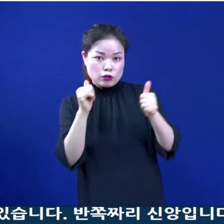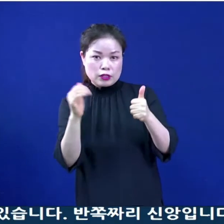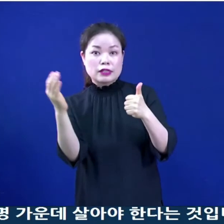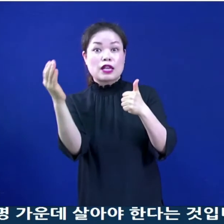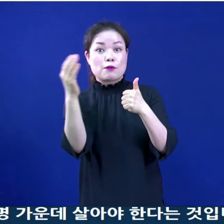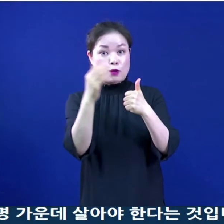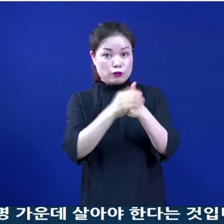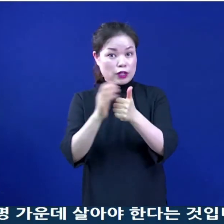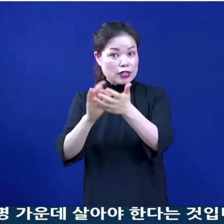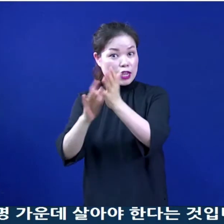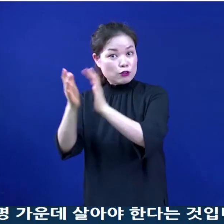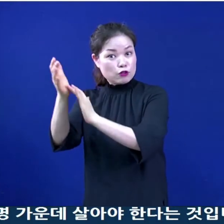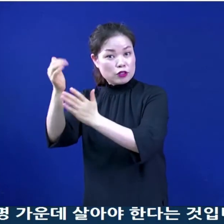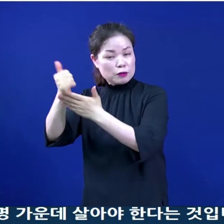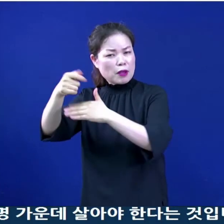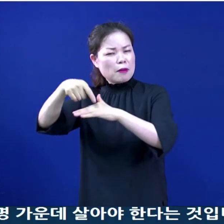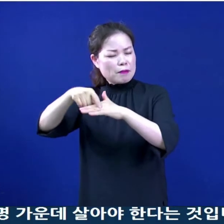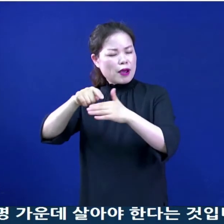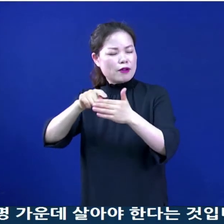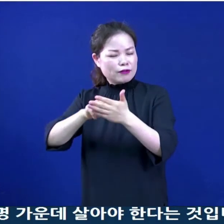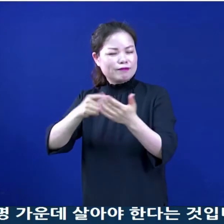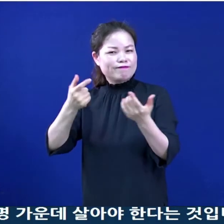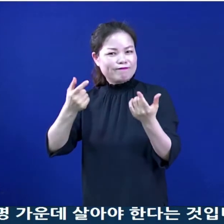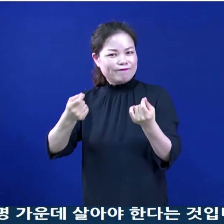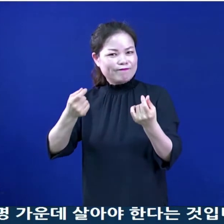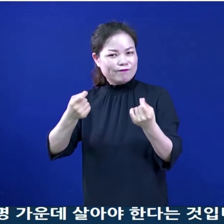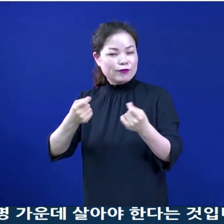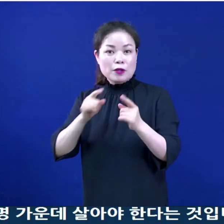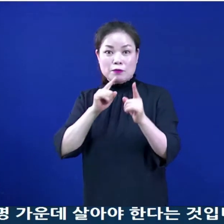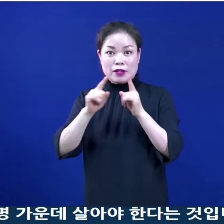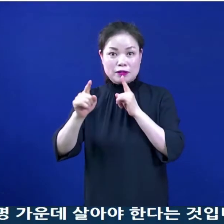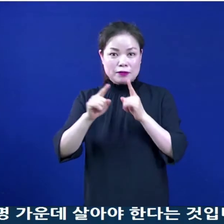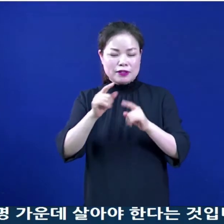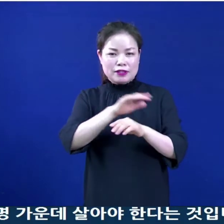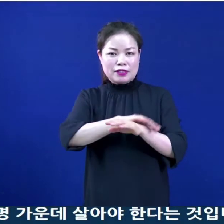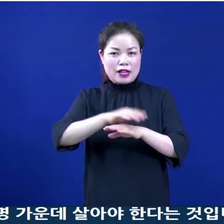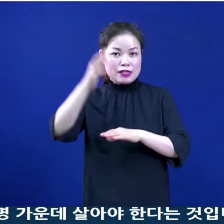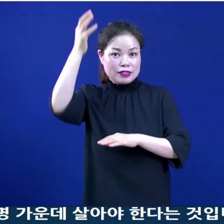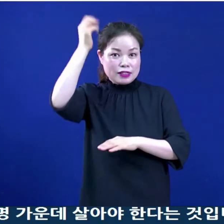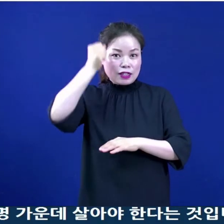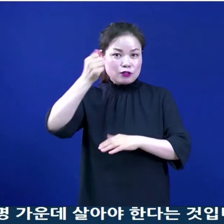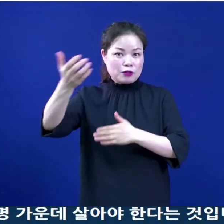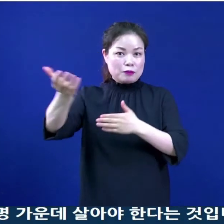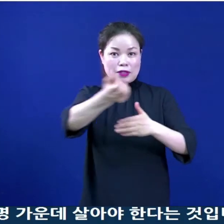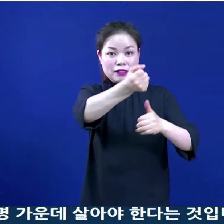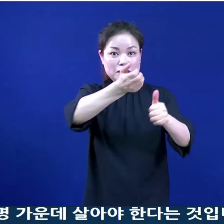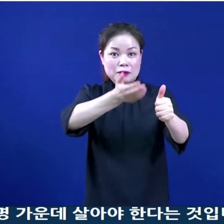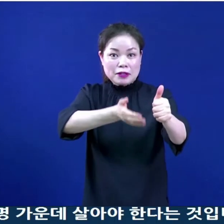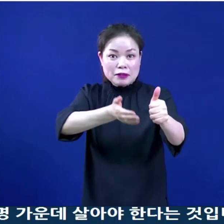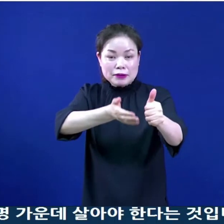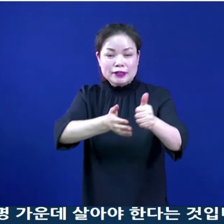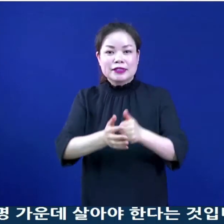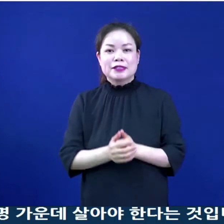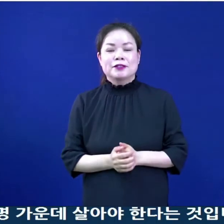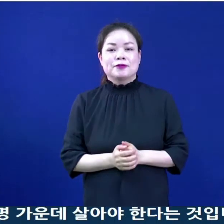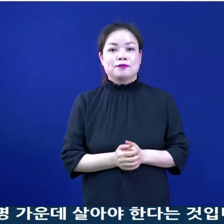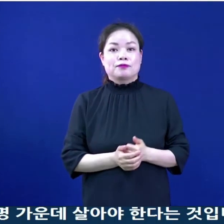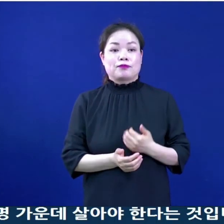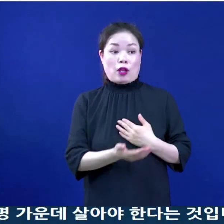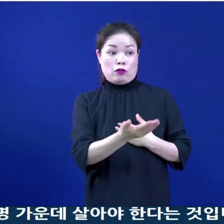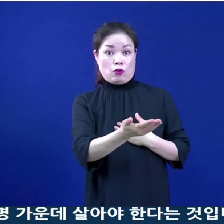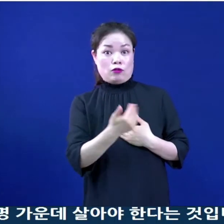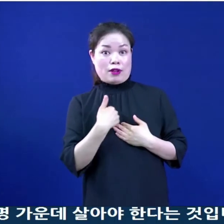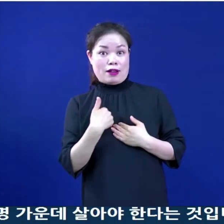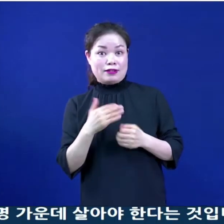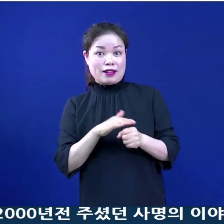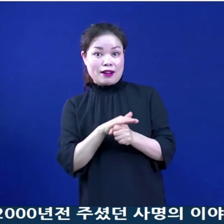주시는 예수님의 마음인 줄로 오늘 본문 이 말씀을 받으시기를 소망합니다. 네가 나를